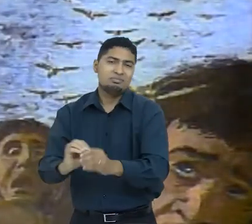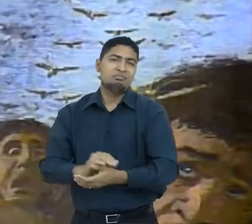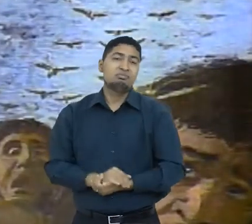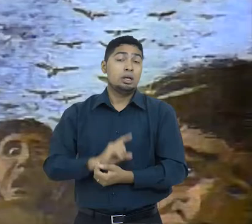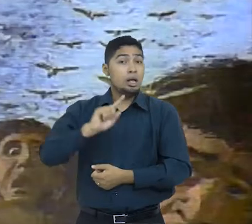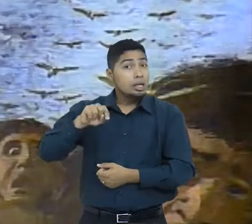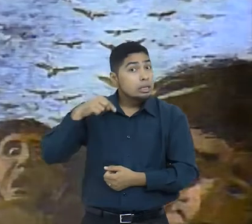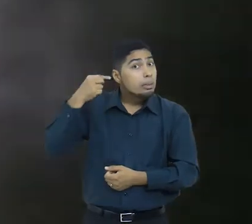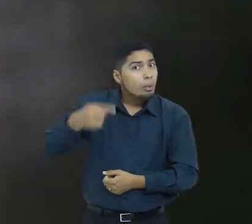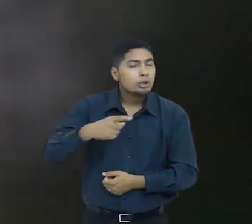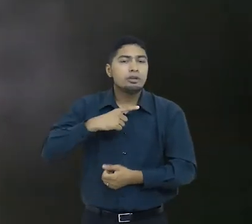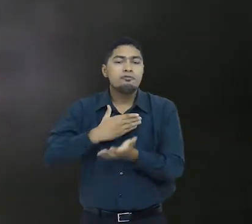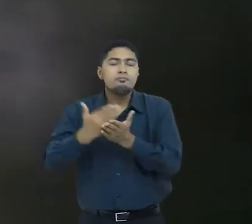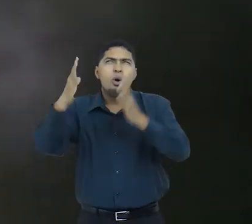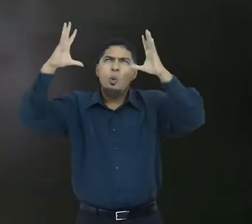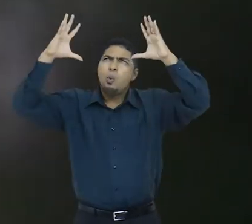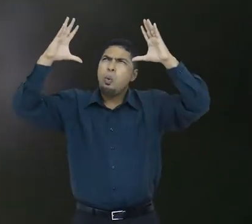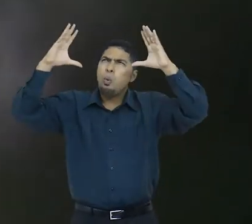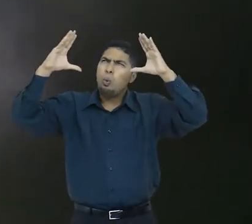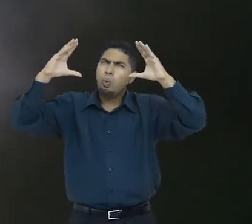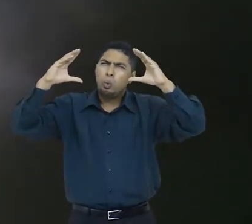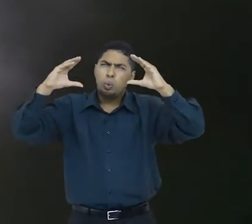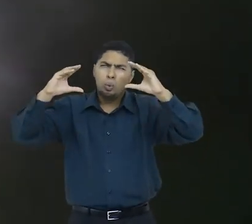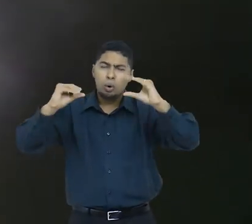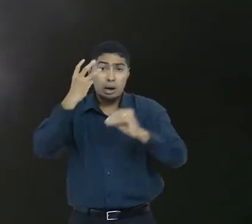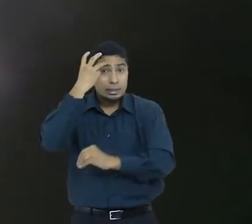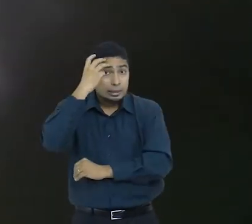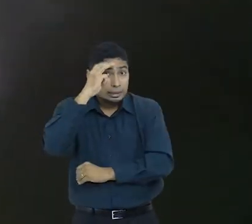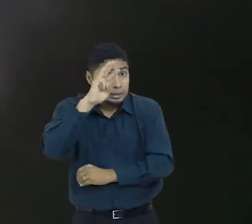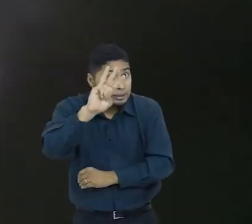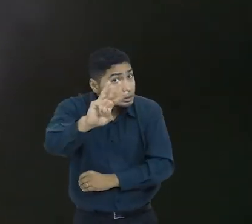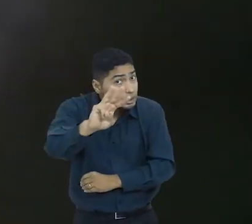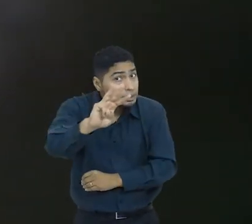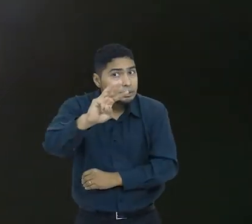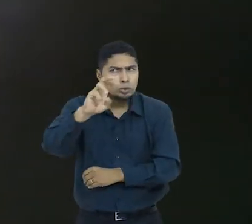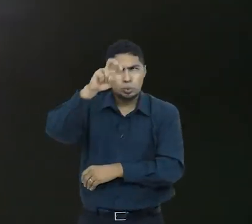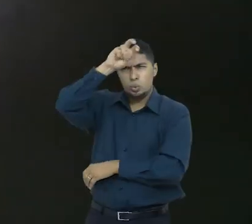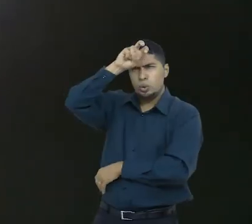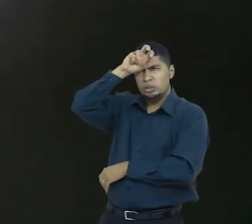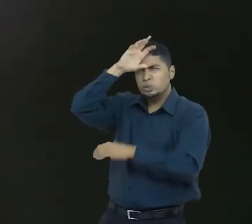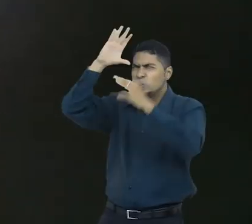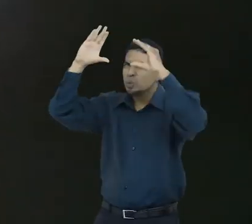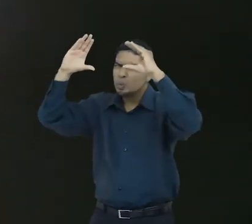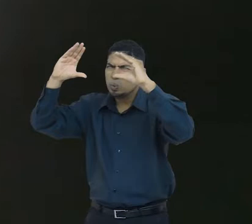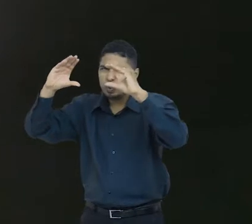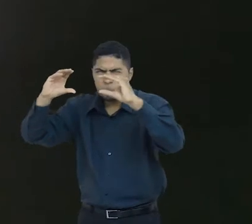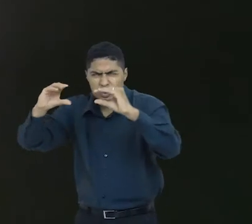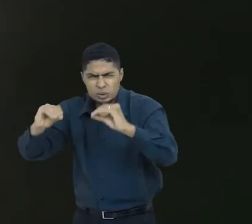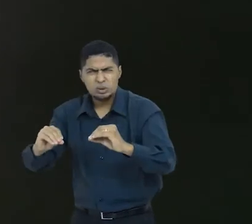Egito. Depois, o Senhor mandou uma escuridão enorme. Durante 3 dias, o Egito ficou mergulhado em trevas